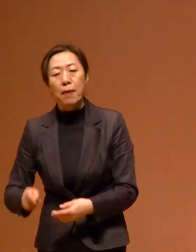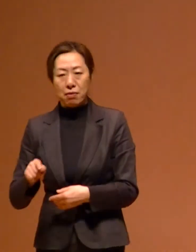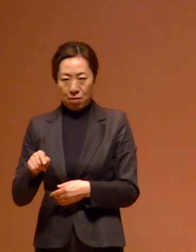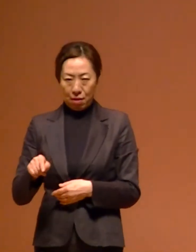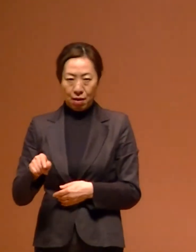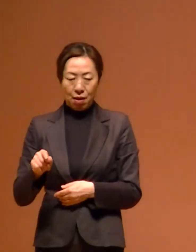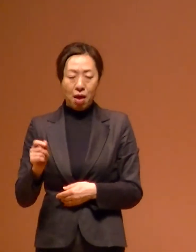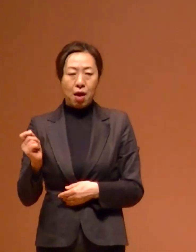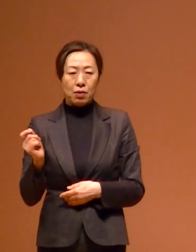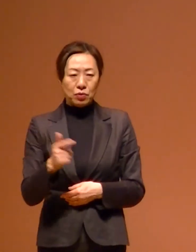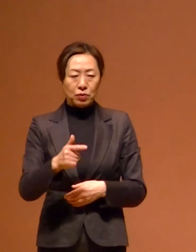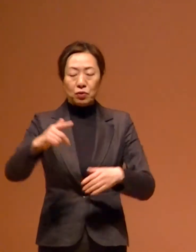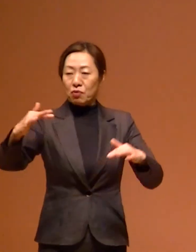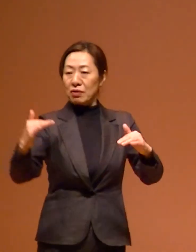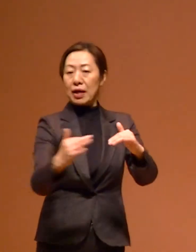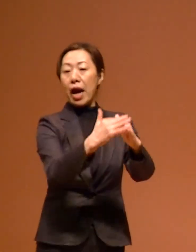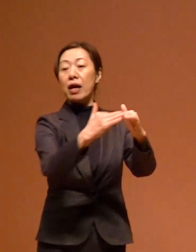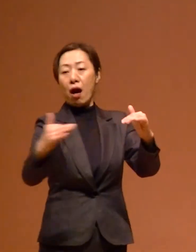ぐ海岸が、